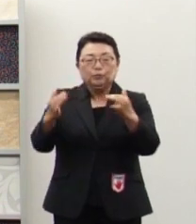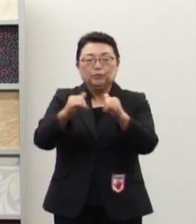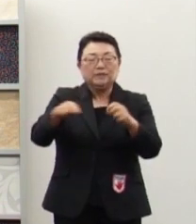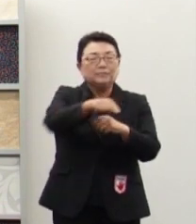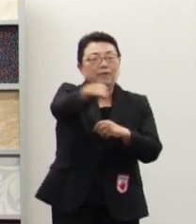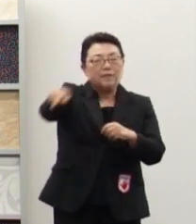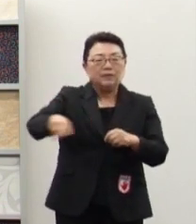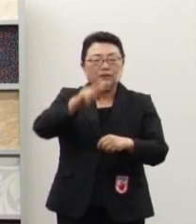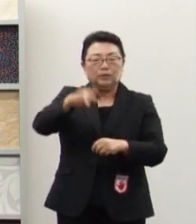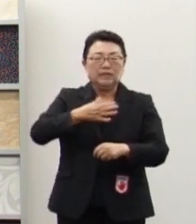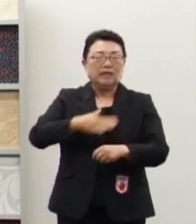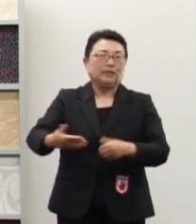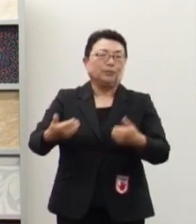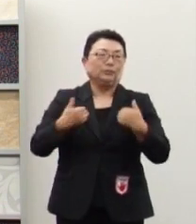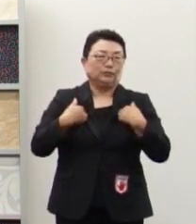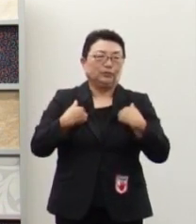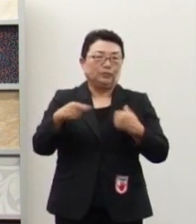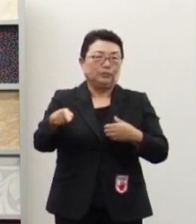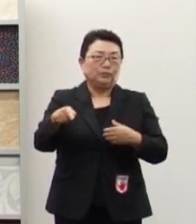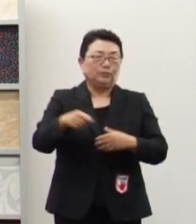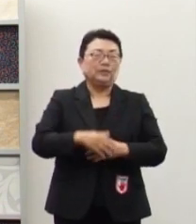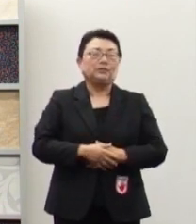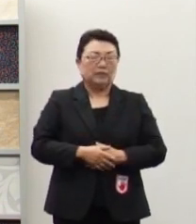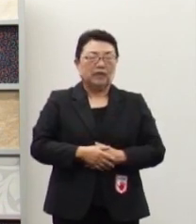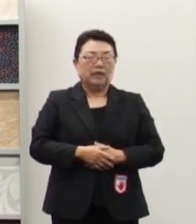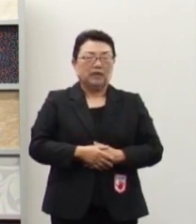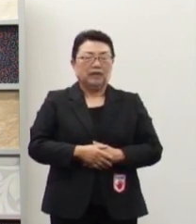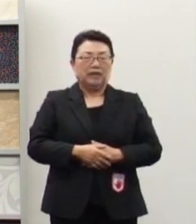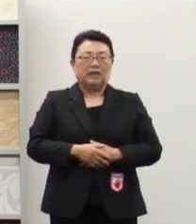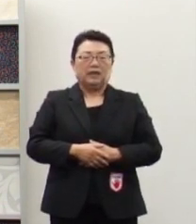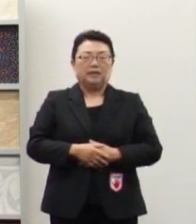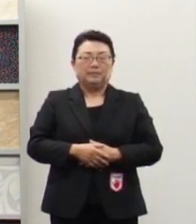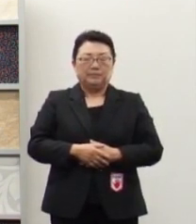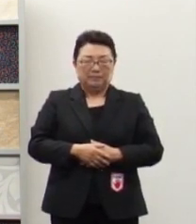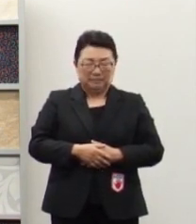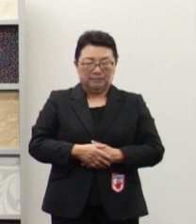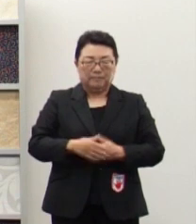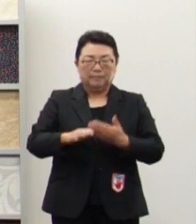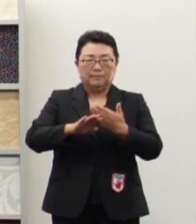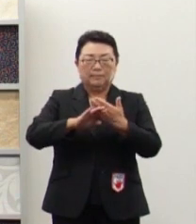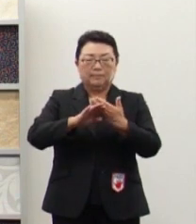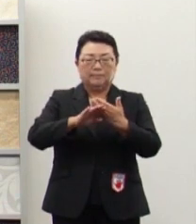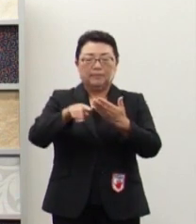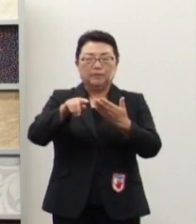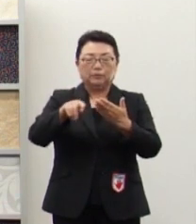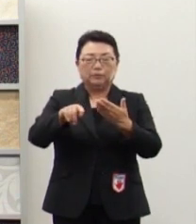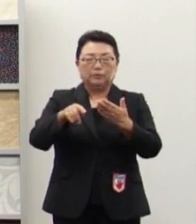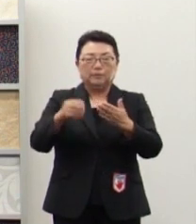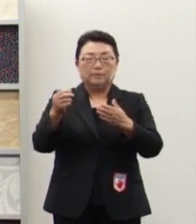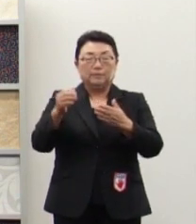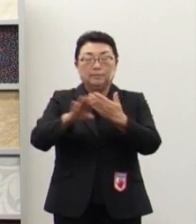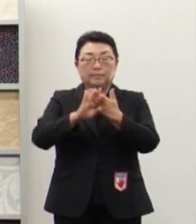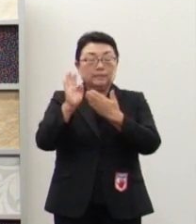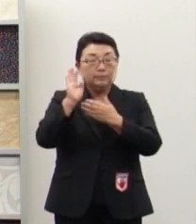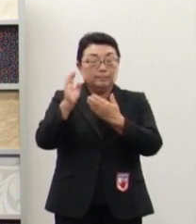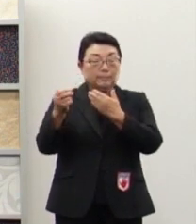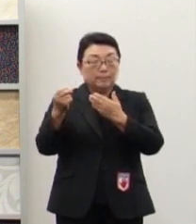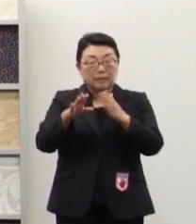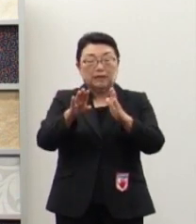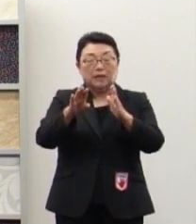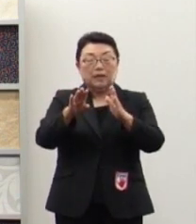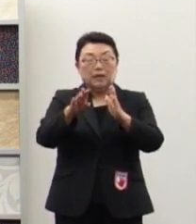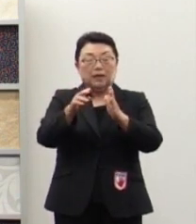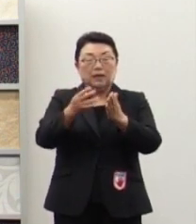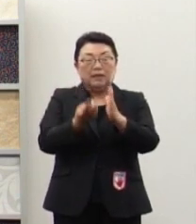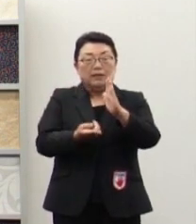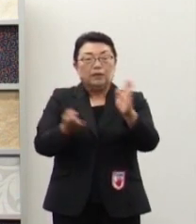ないということなので、クローズするのは簡単なんですけれども、ただですね、その再開というか、一旦クローズ